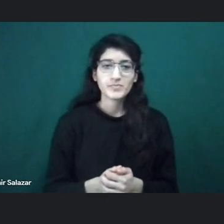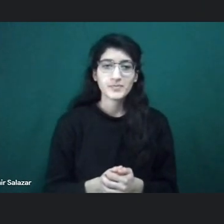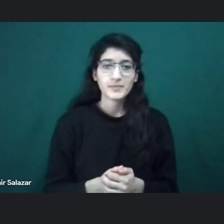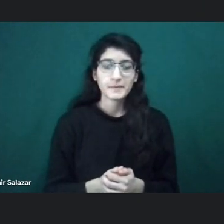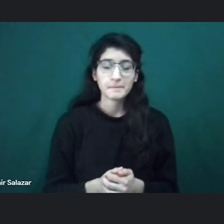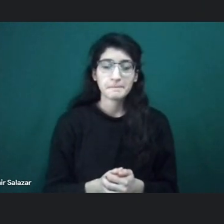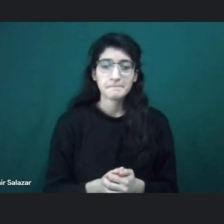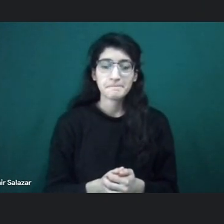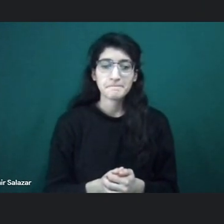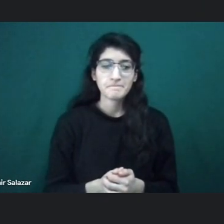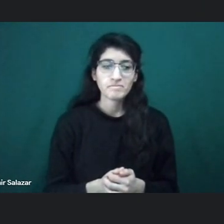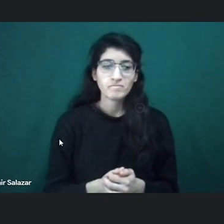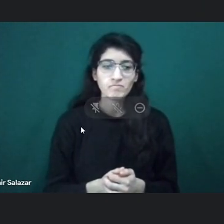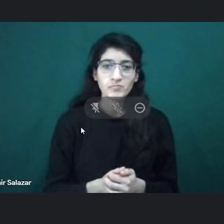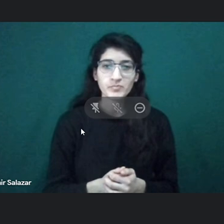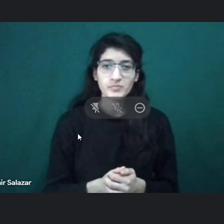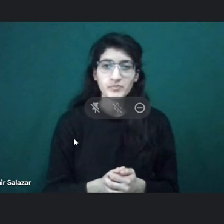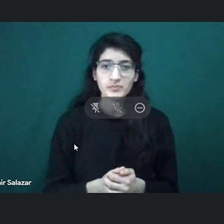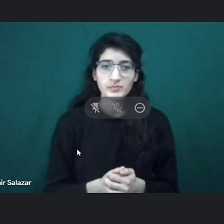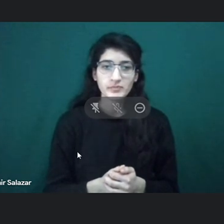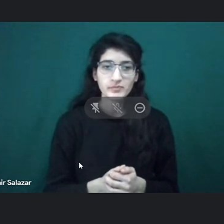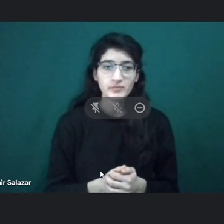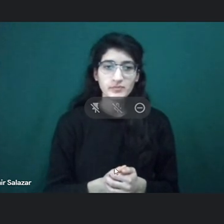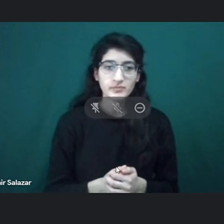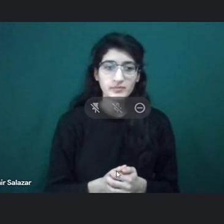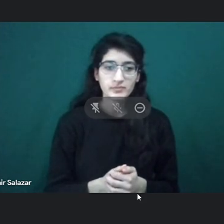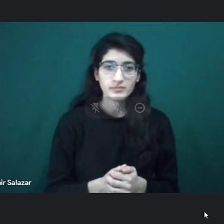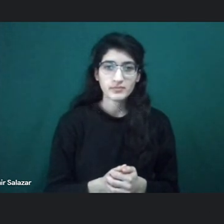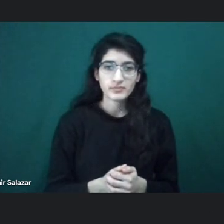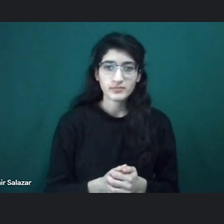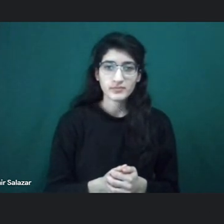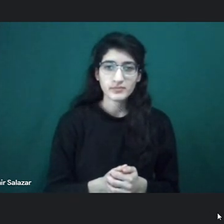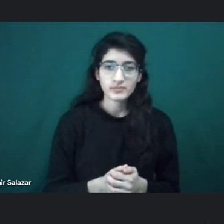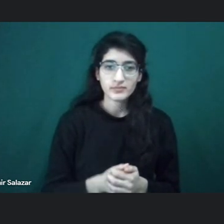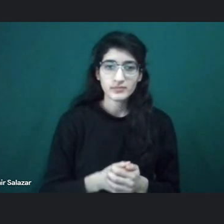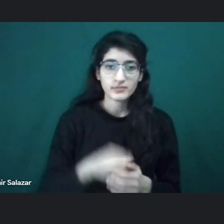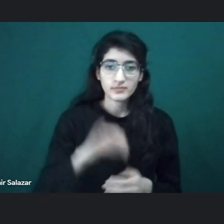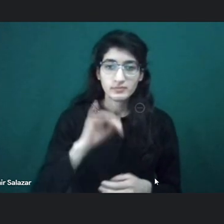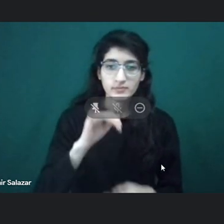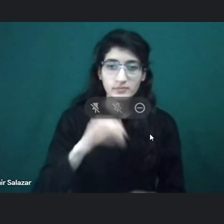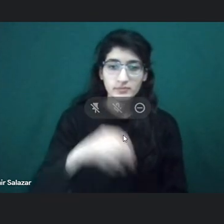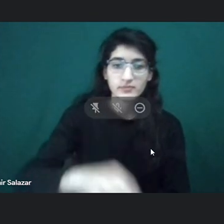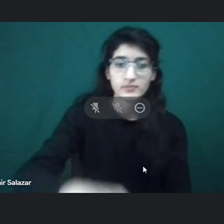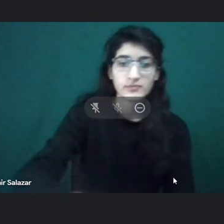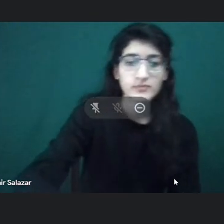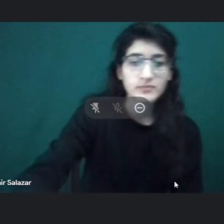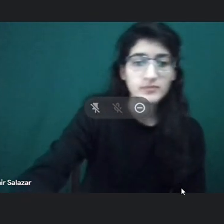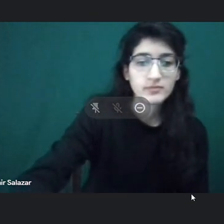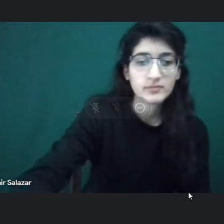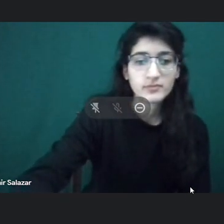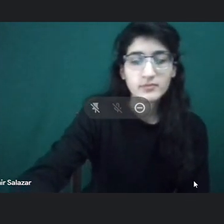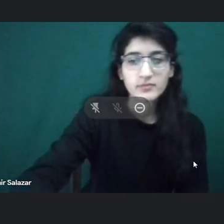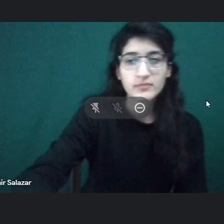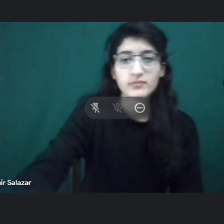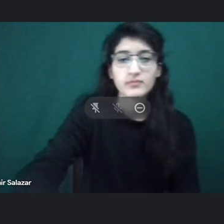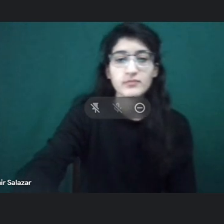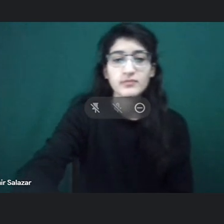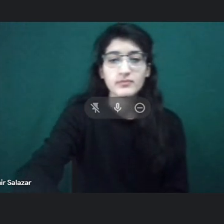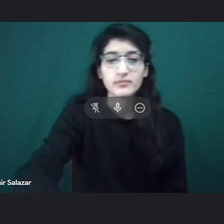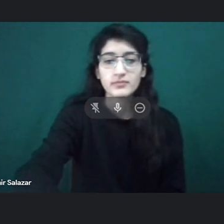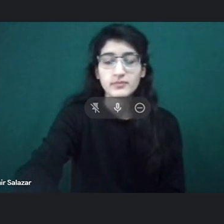¿Querés que repitamos esto, Nair? ¿Esta oración la podemos repetir a la traducción? Porque no te estaba... Estaba en